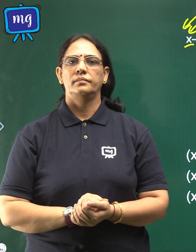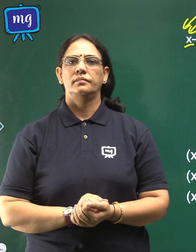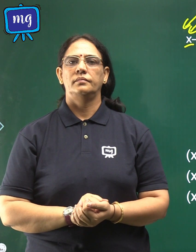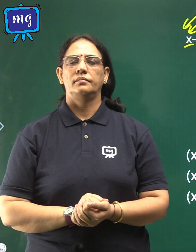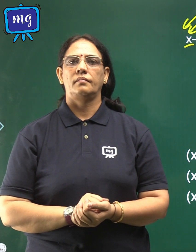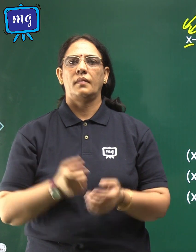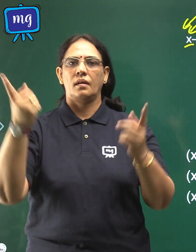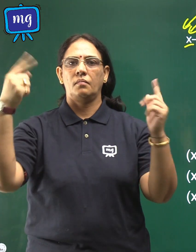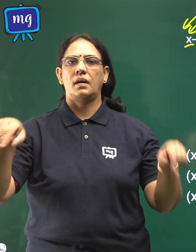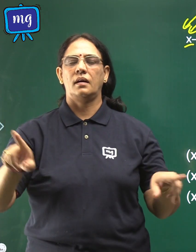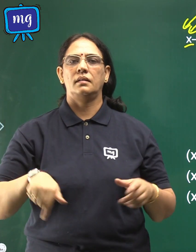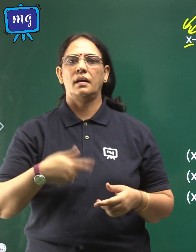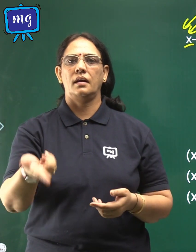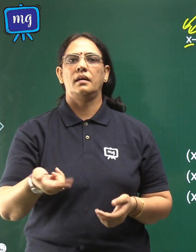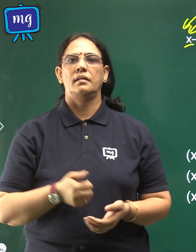भाग देंगे